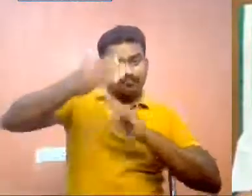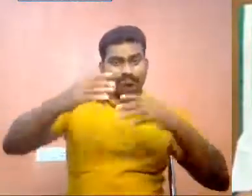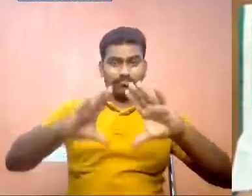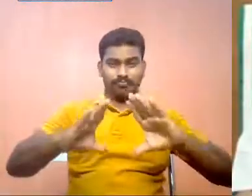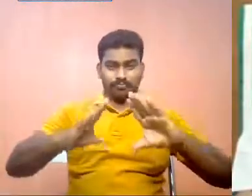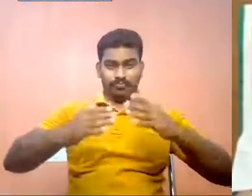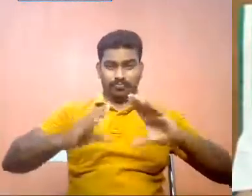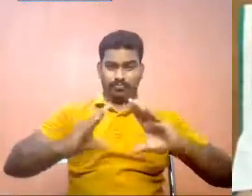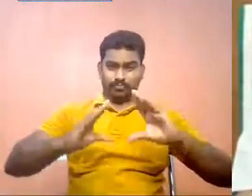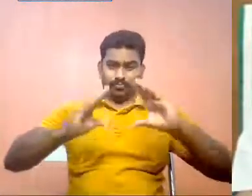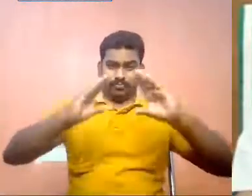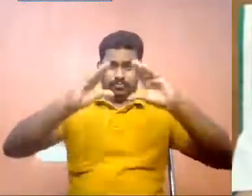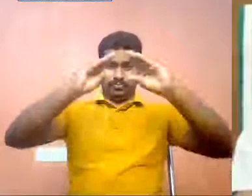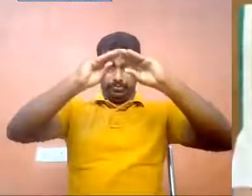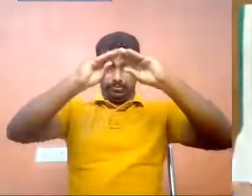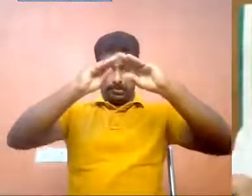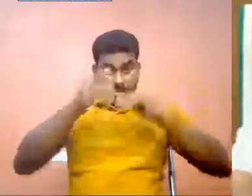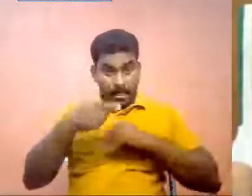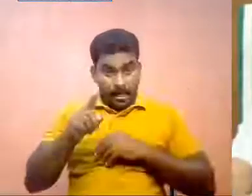രണ്ട്